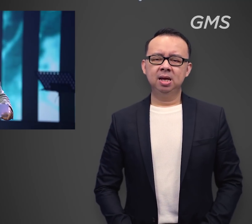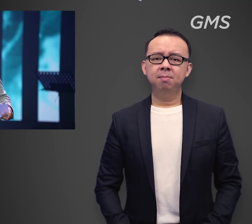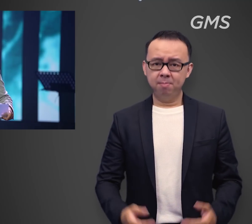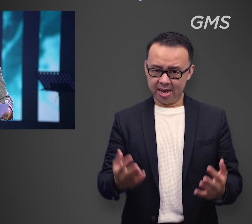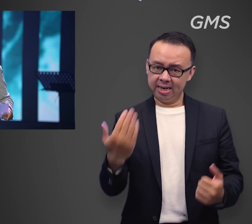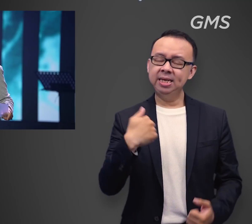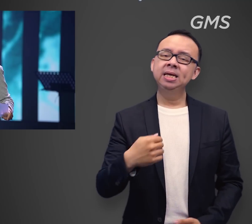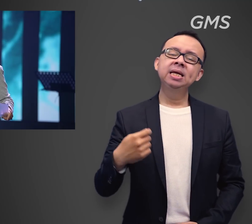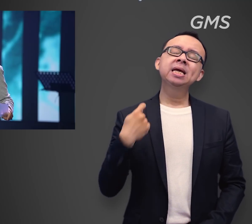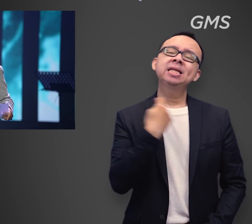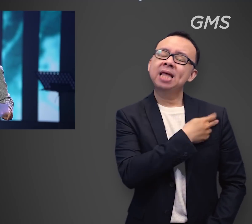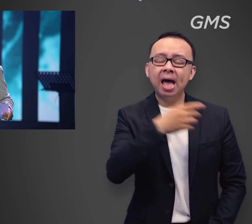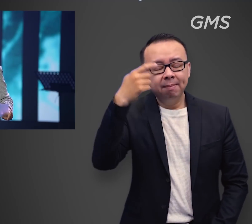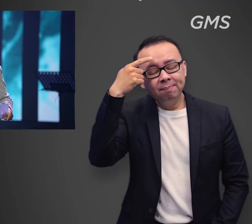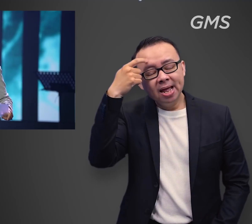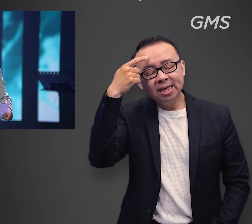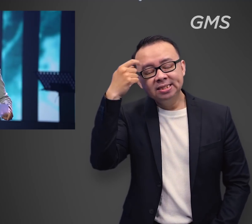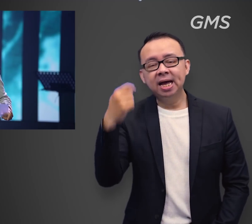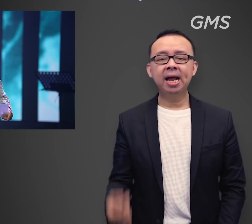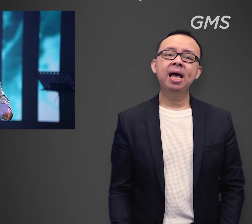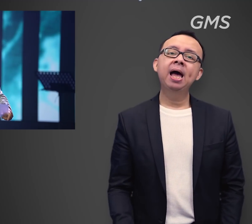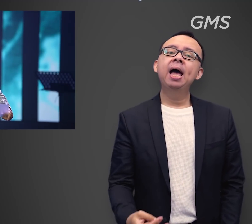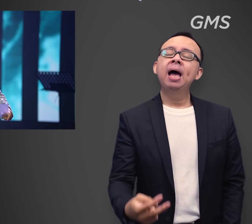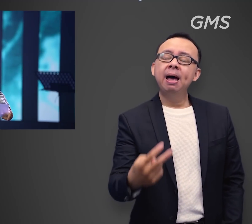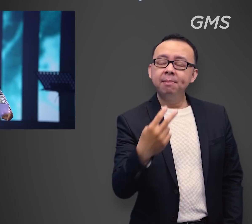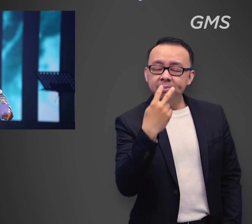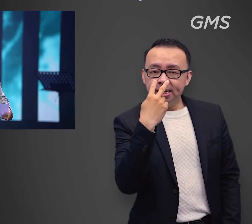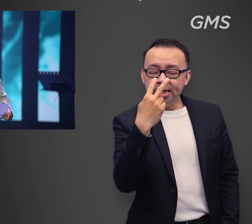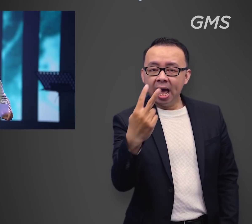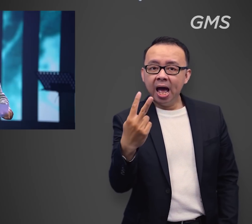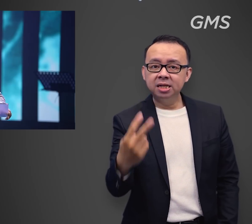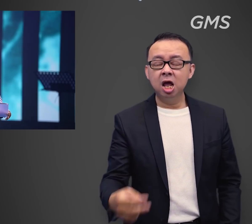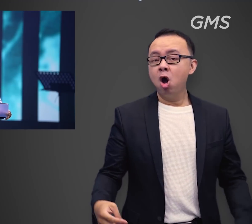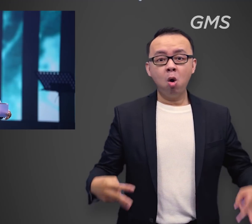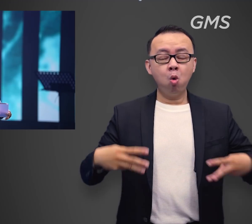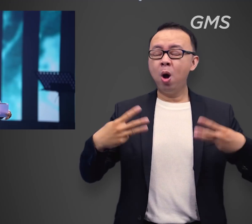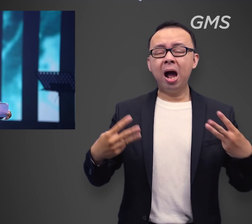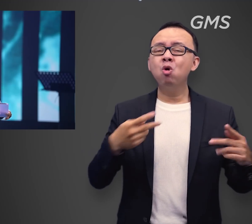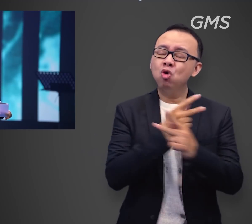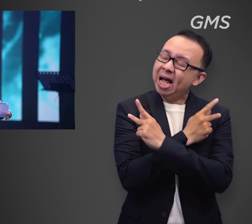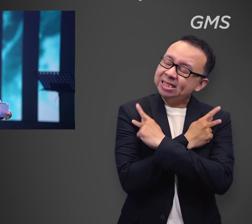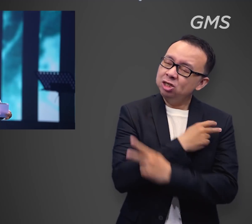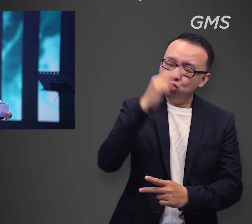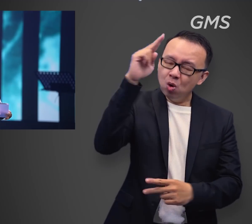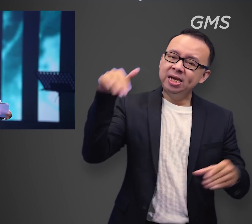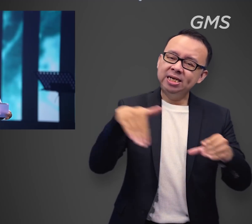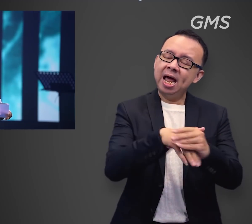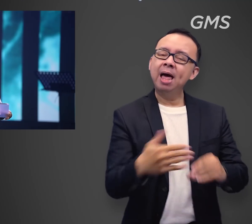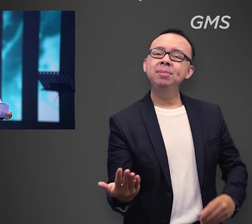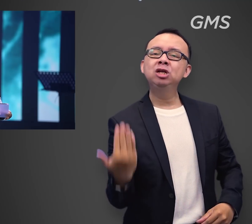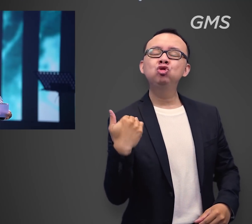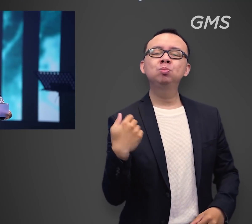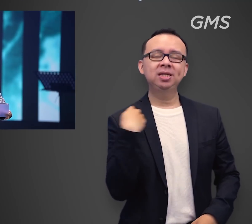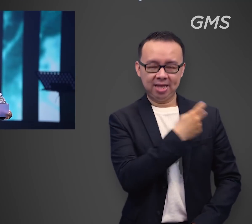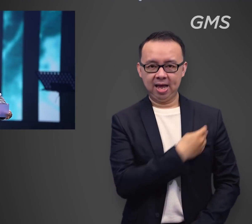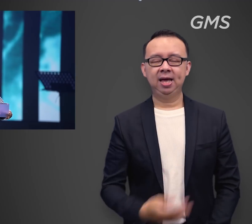belajar bagaimana kita melihat sebuah arti daripada keajaiban kasih Tuhan dalam kehidupan kita. Amin. Amin.